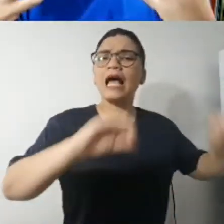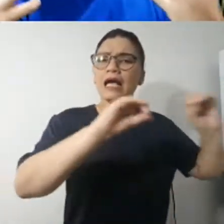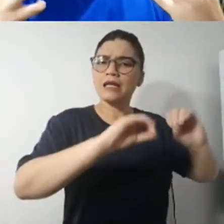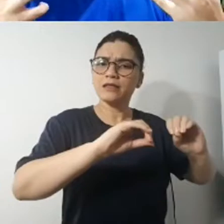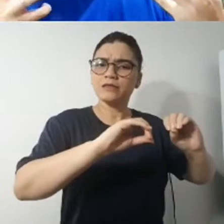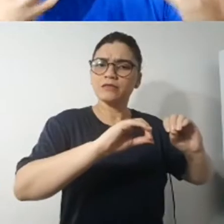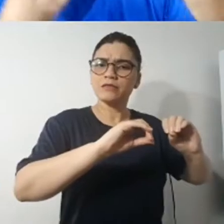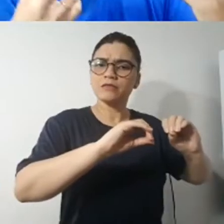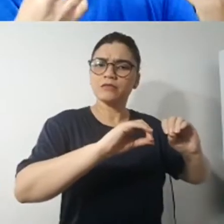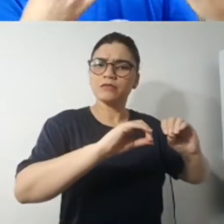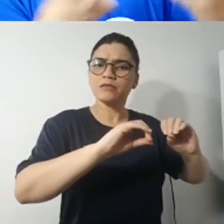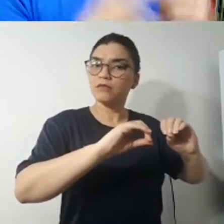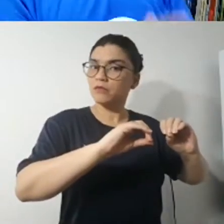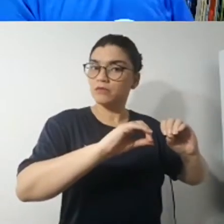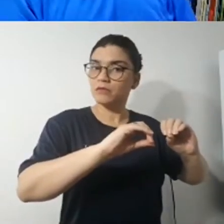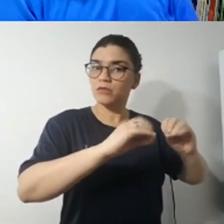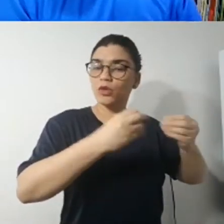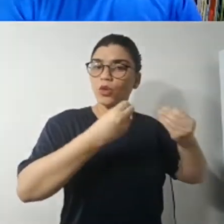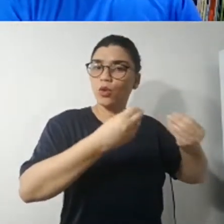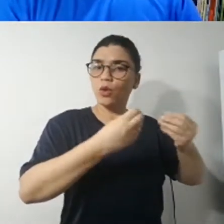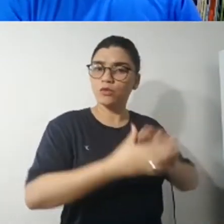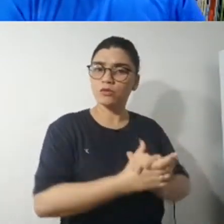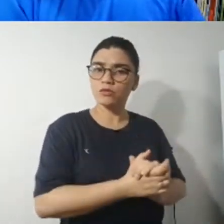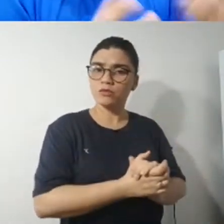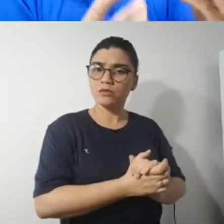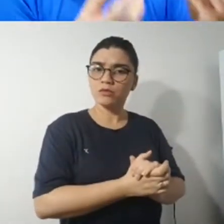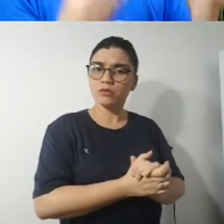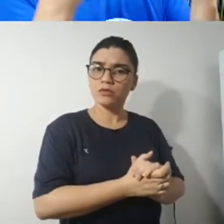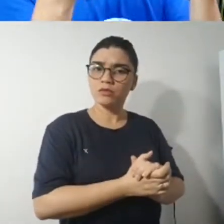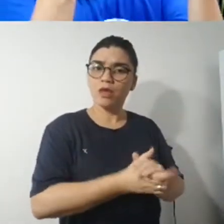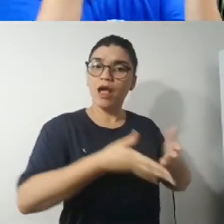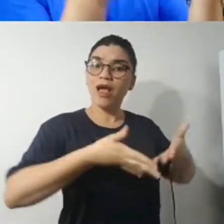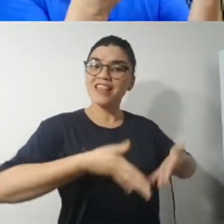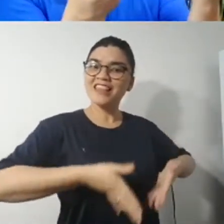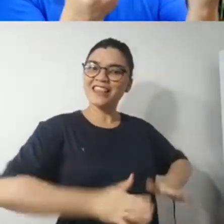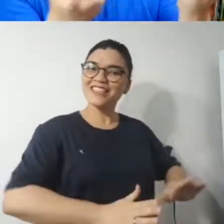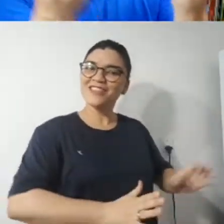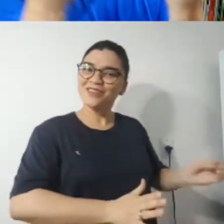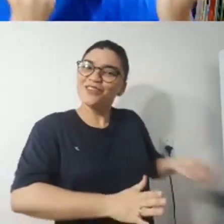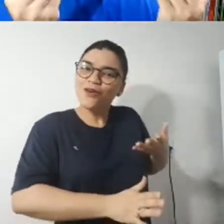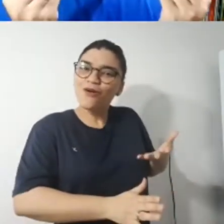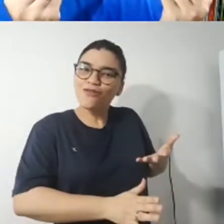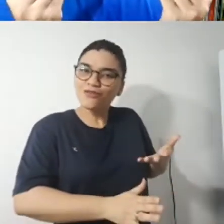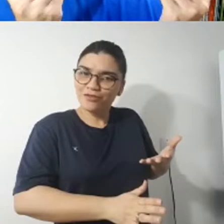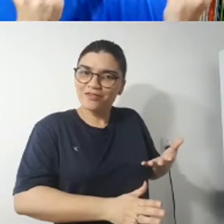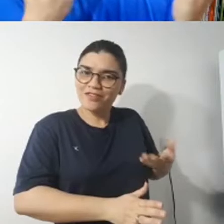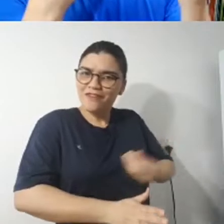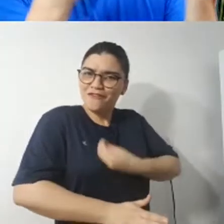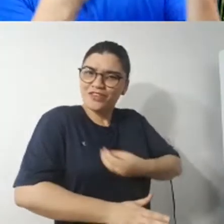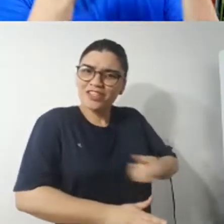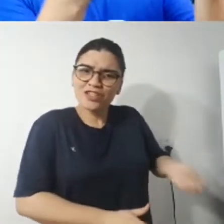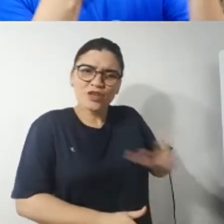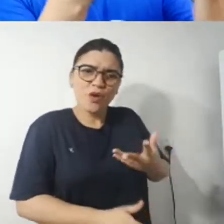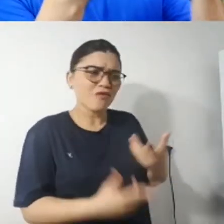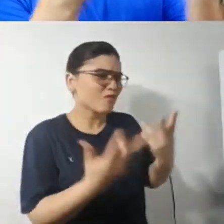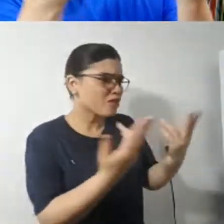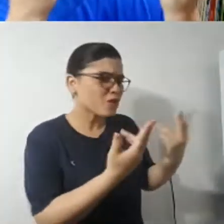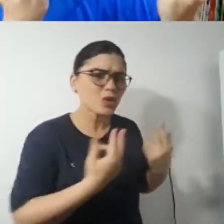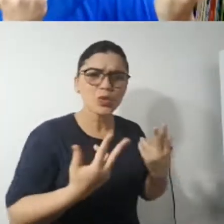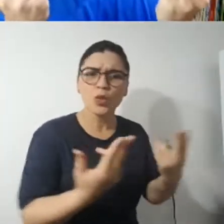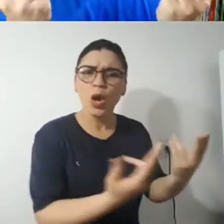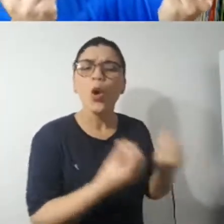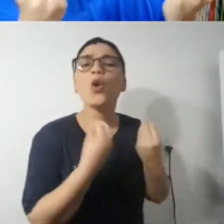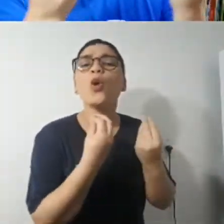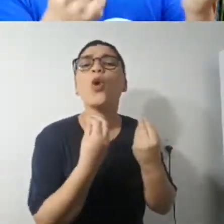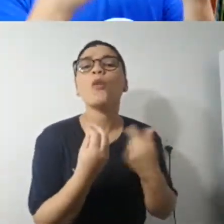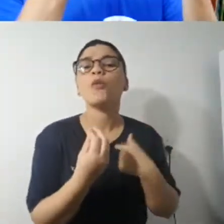ventre eterno que eu? Nasceu da mesma fonte que eu, tem o mesmo DNA espiritual que